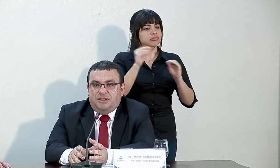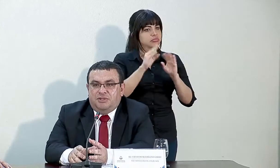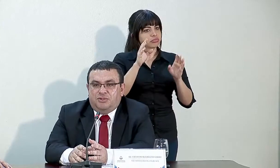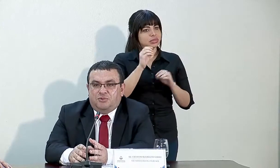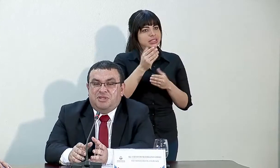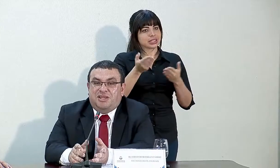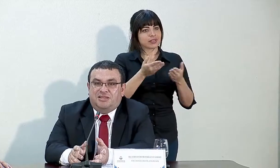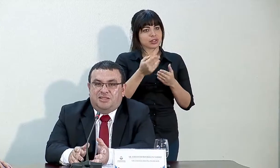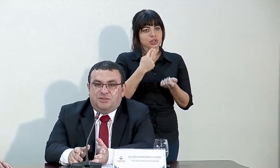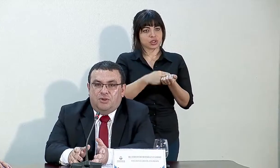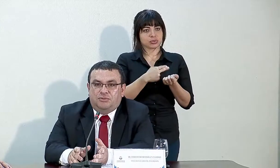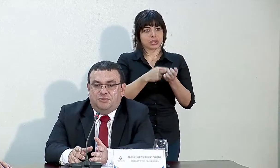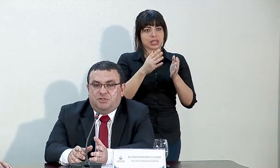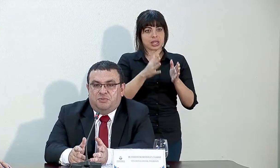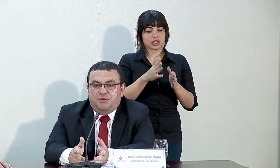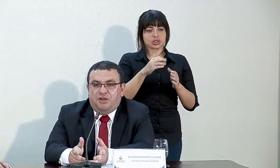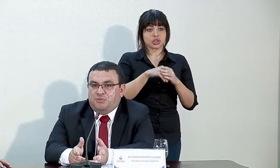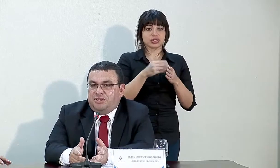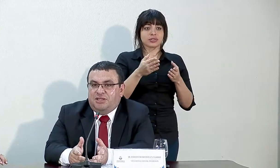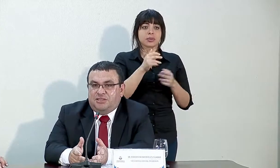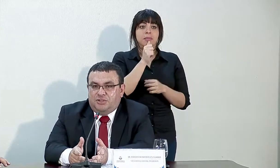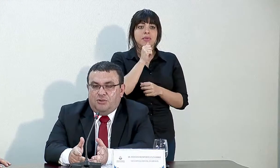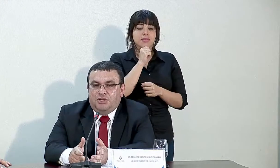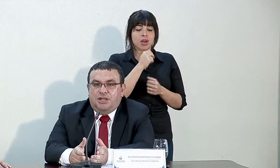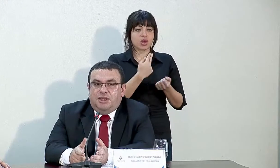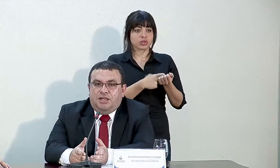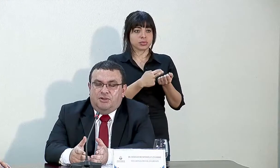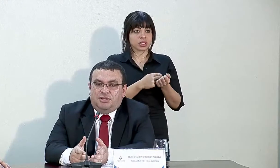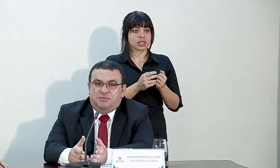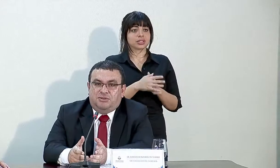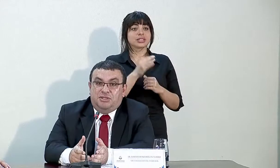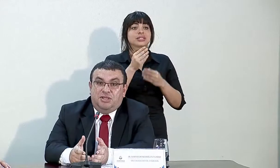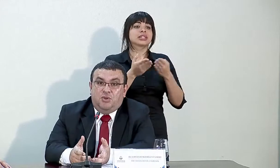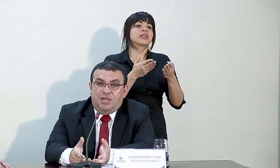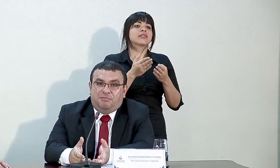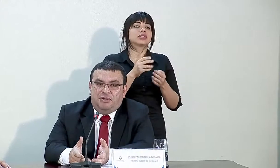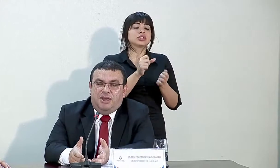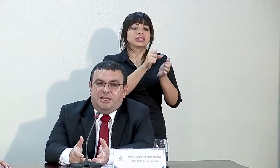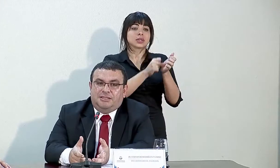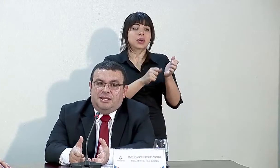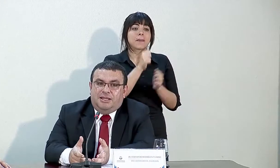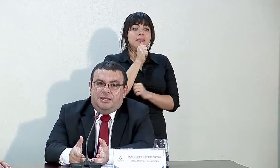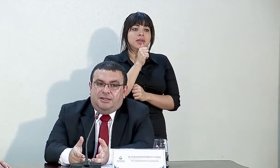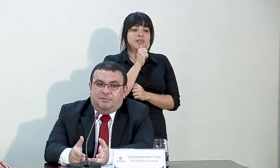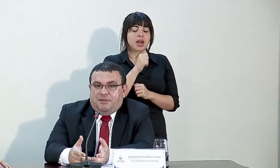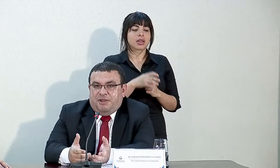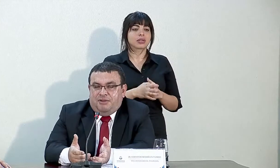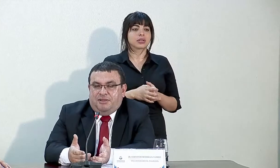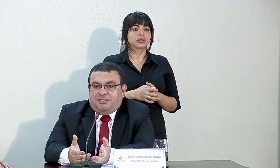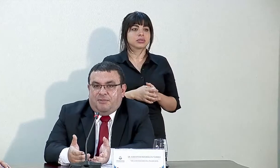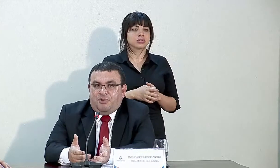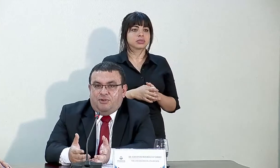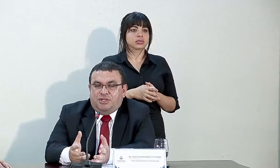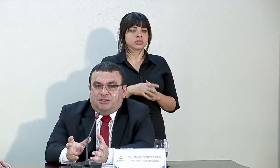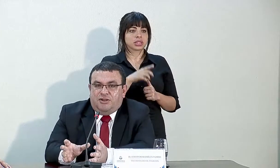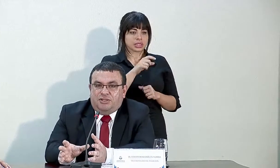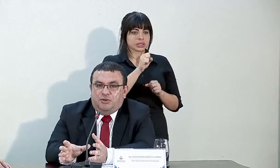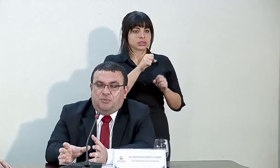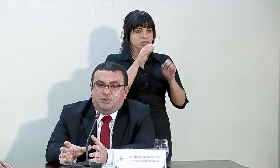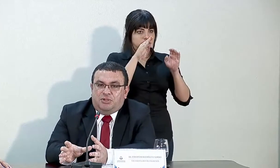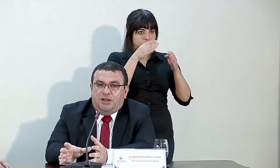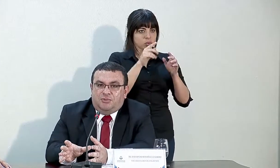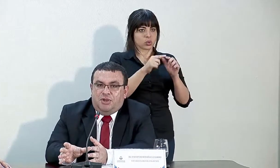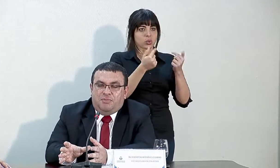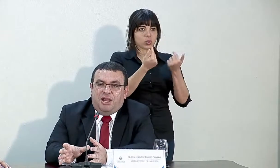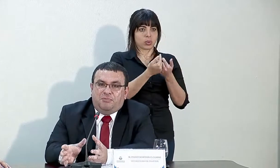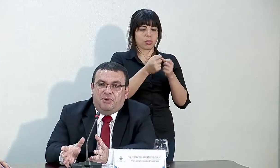el servicio de hospitalización, servicio privado de hospitalización y los servicios de cirugía privadas están concentrados en